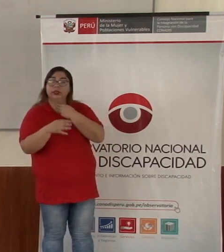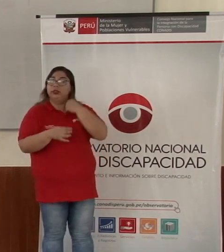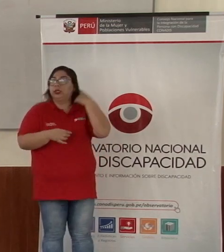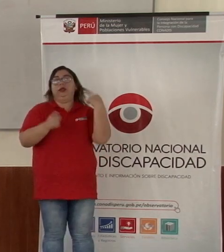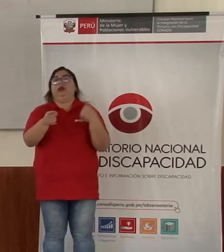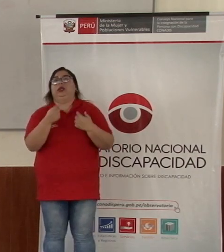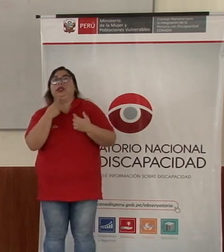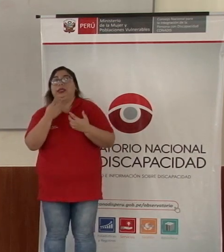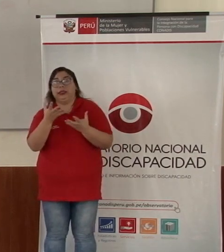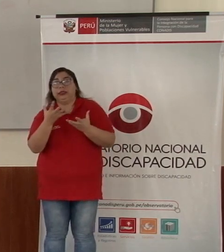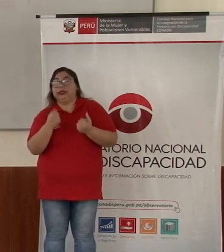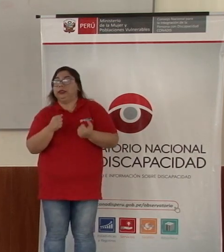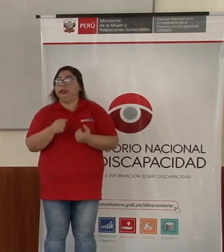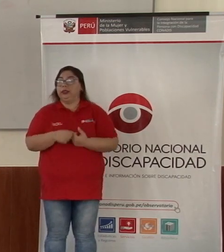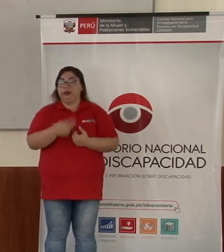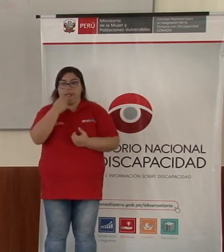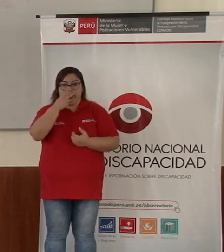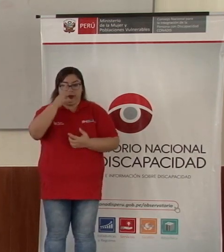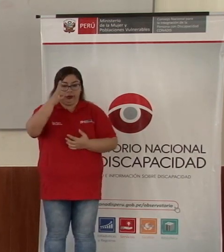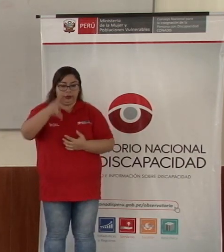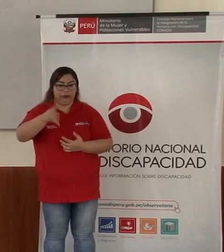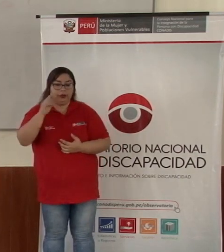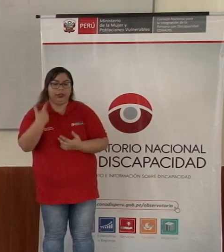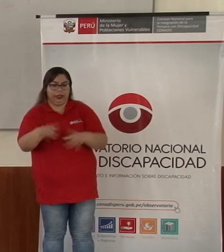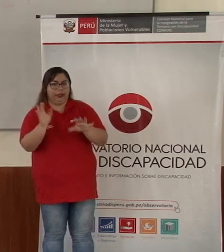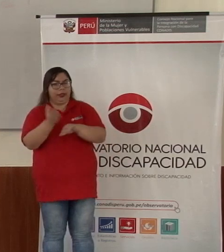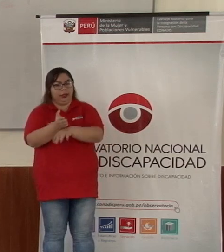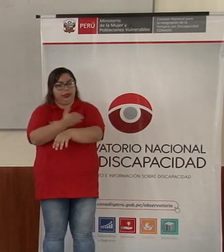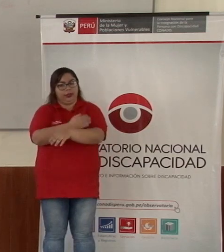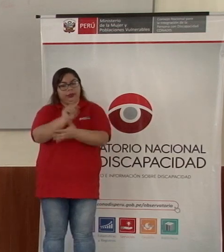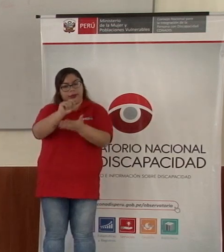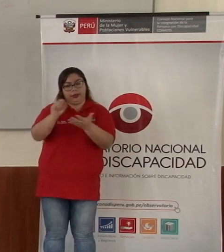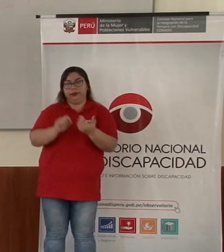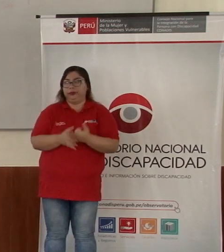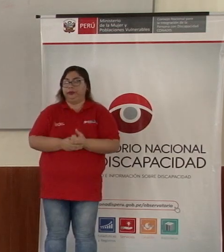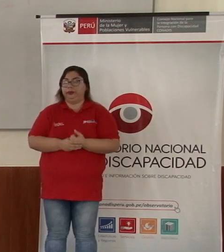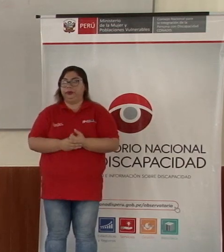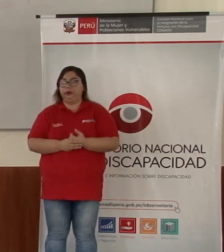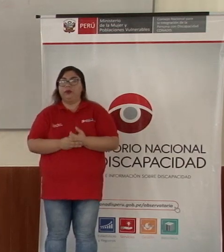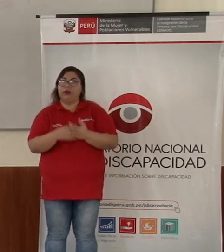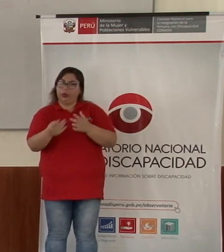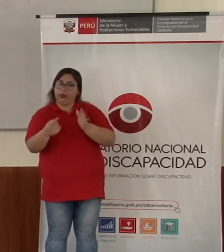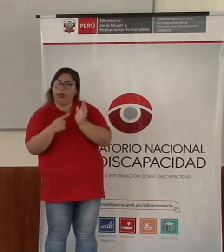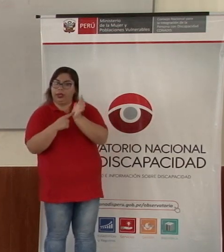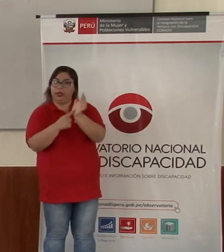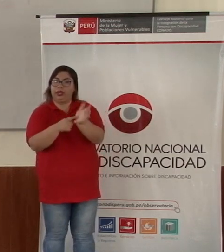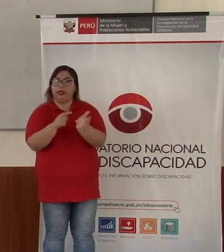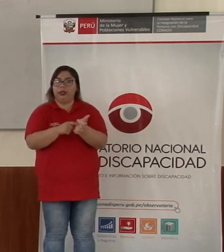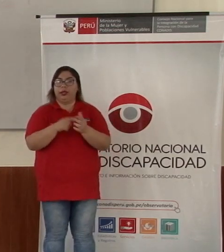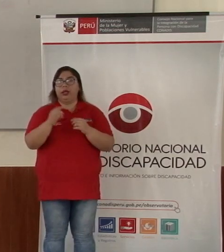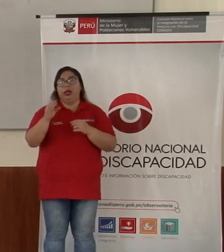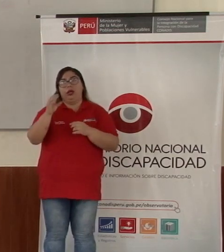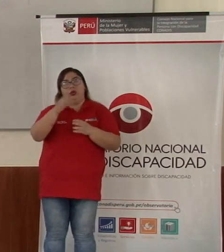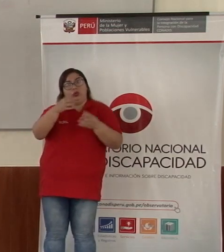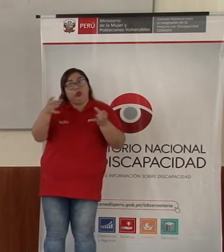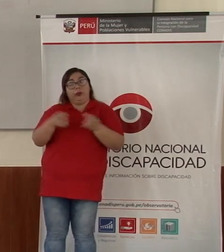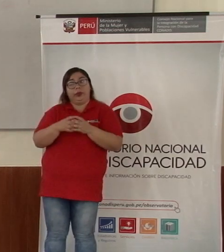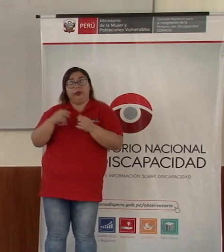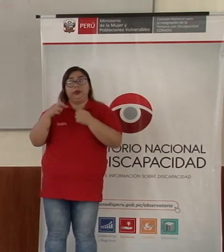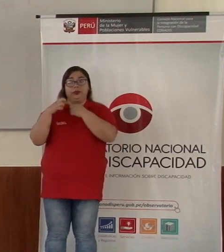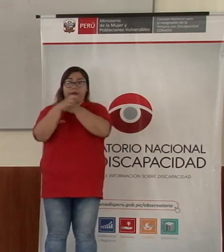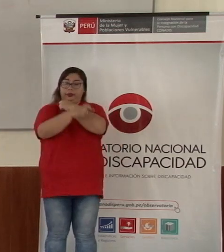de tener bajo los enfoques que actualmente existen, que también ahí están insertos los convenios